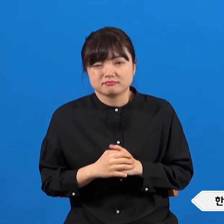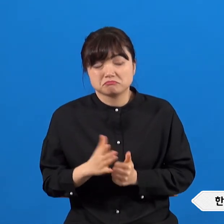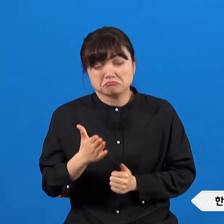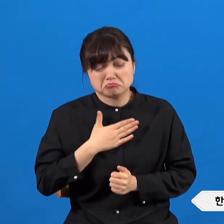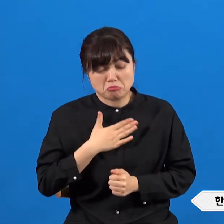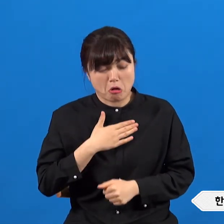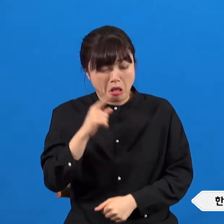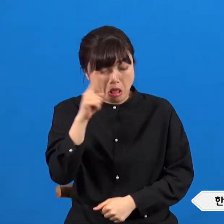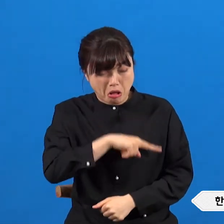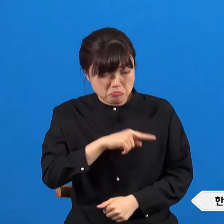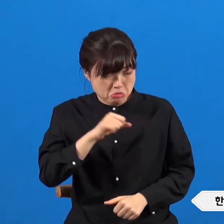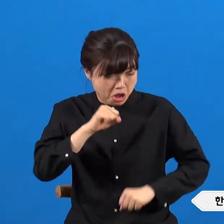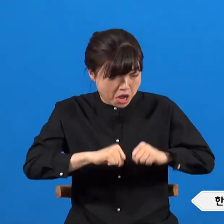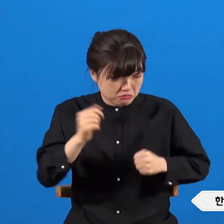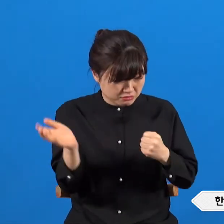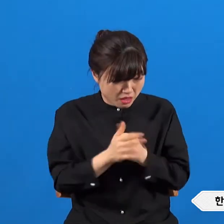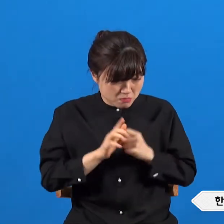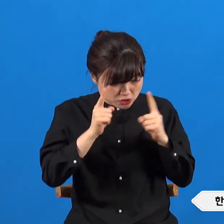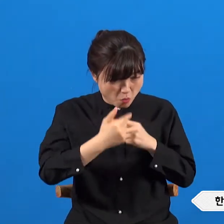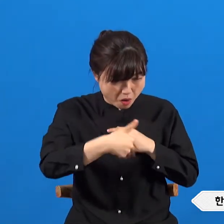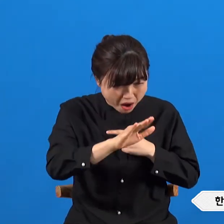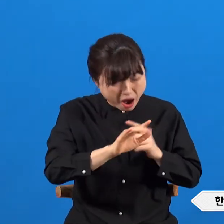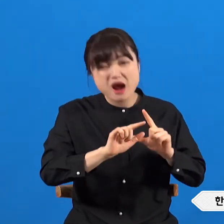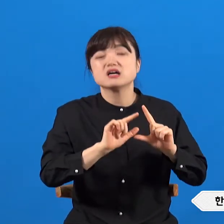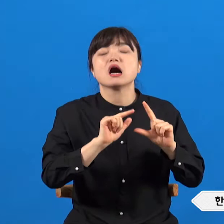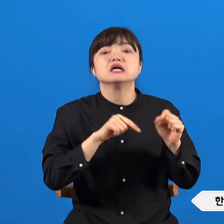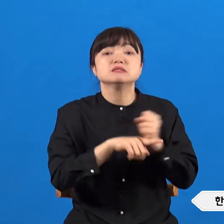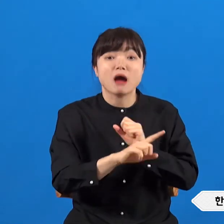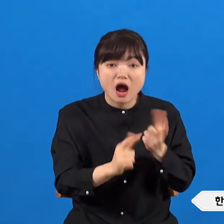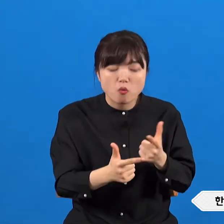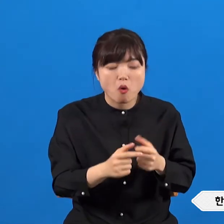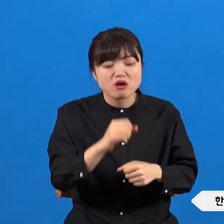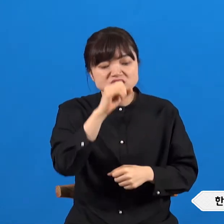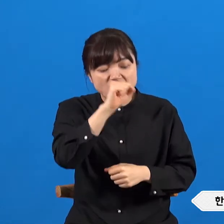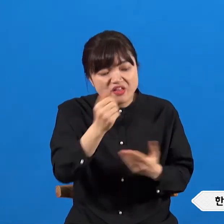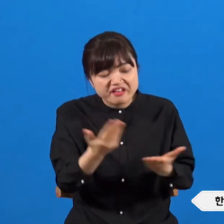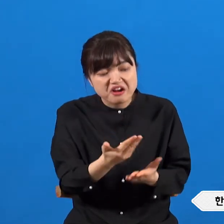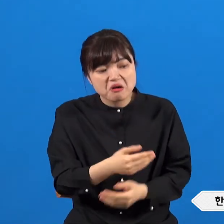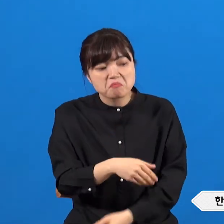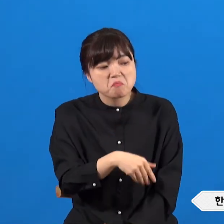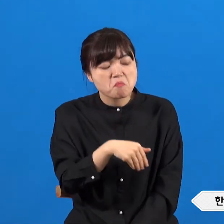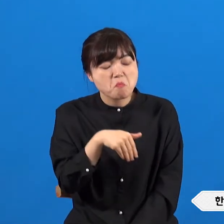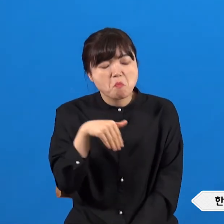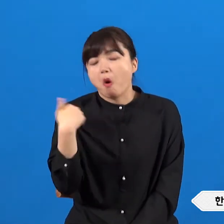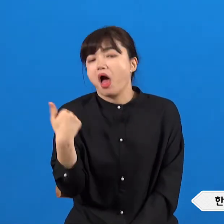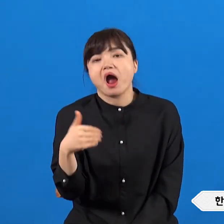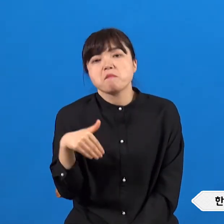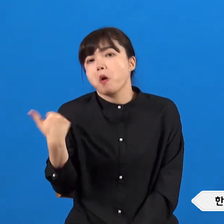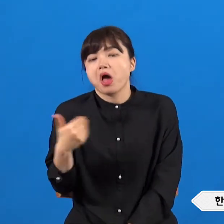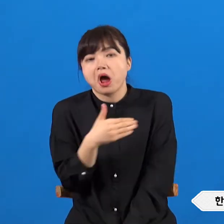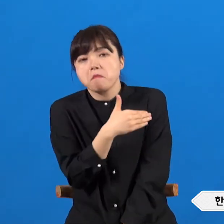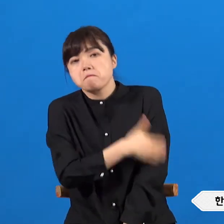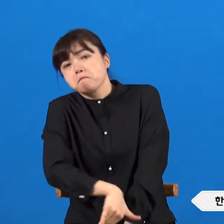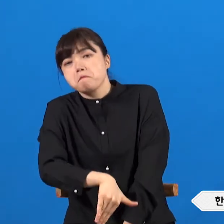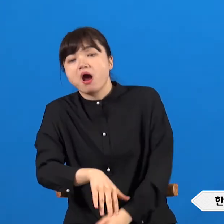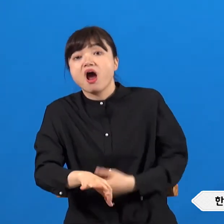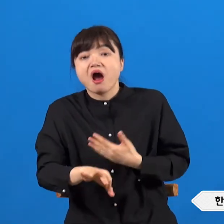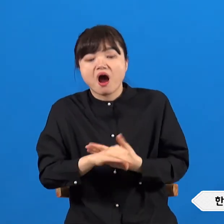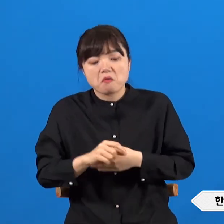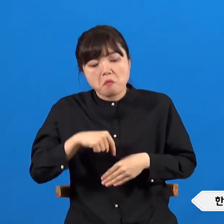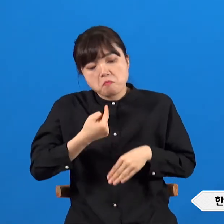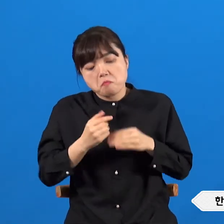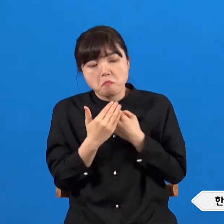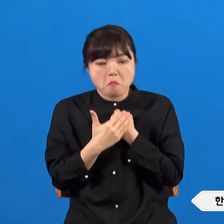내가 무슨 나쁜 짓을 해서 지옥 가는 것이 아니라 선한 일을 다 모른 척 생략해버려서 지옥 가는